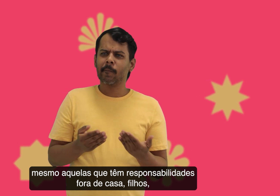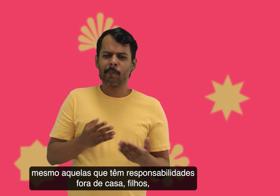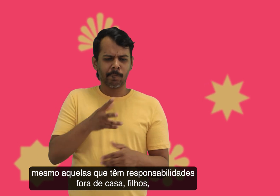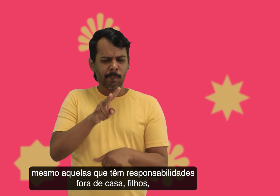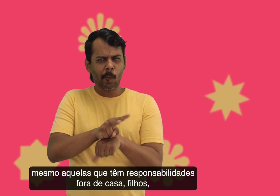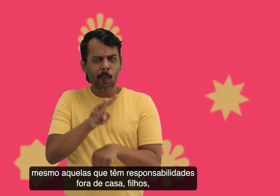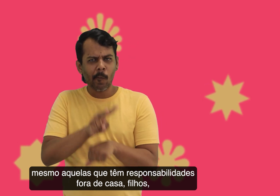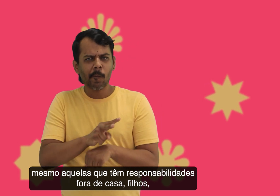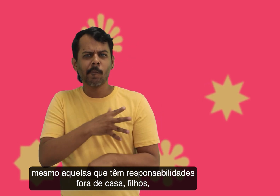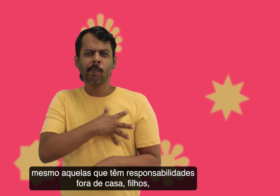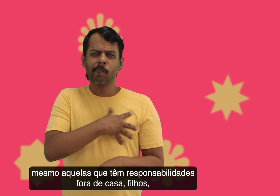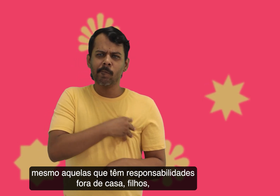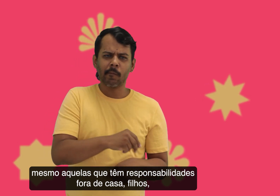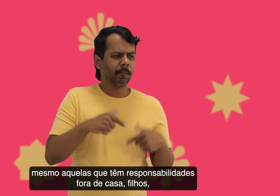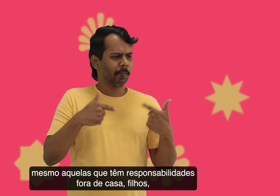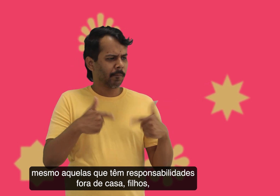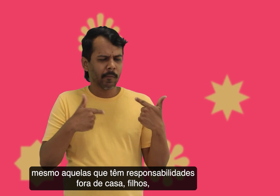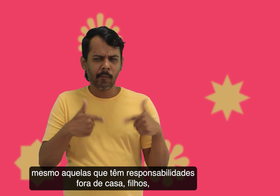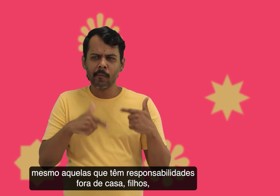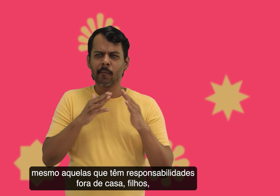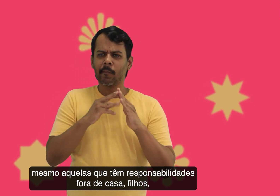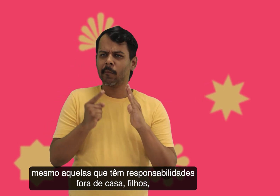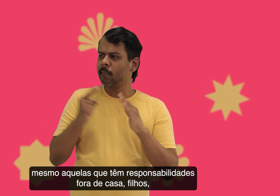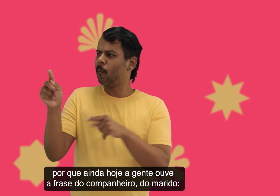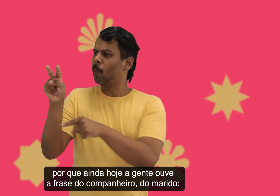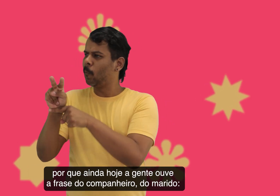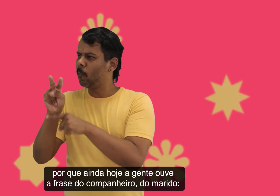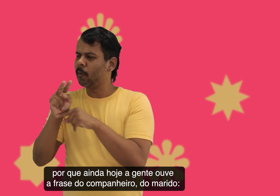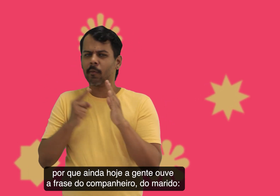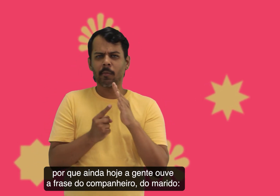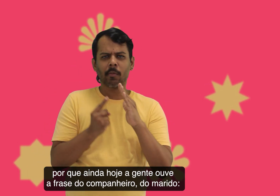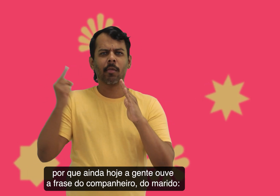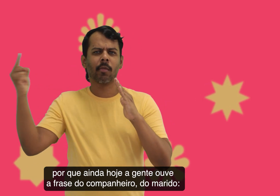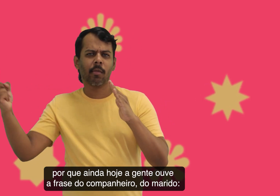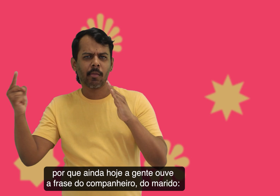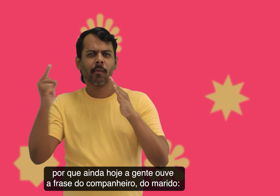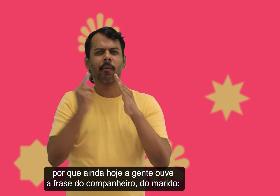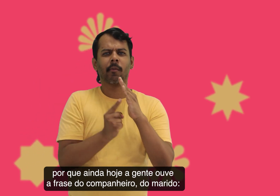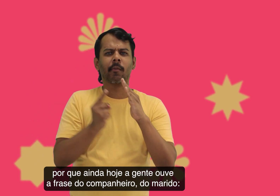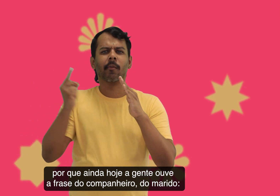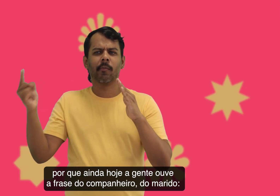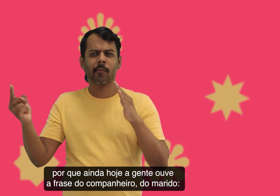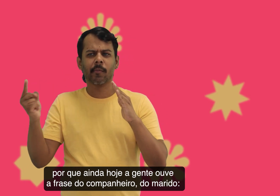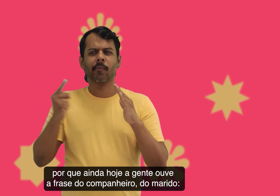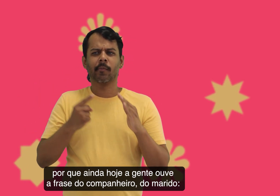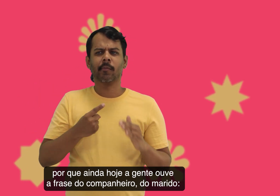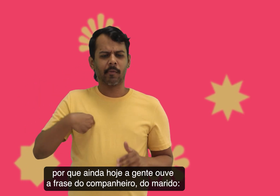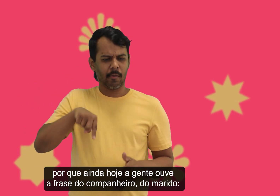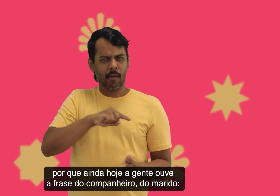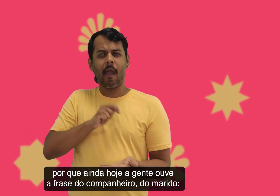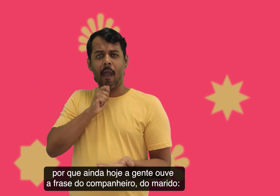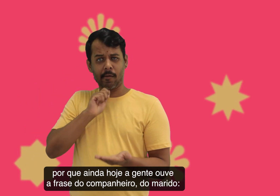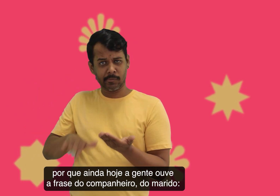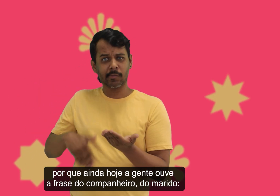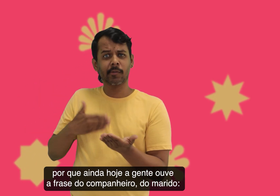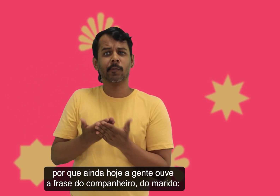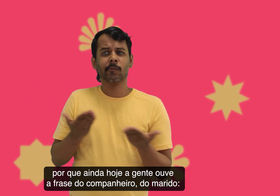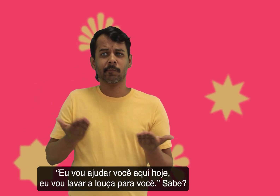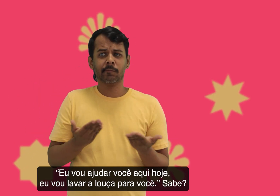responsabilidades fora de casa, filhos, por que ainda hoje a gente ouve a frase do companheiro, do